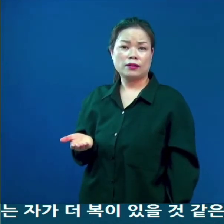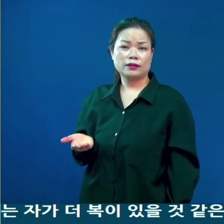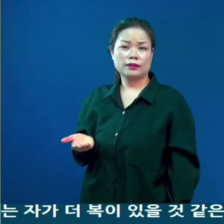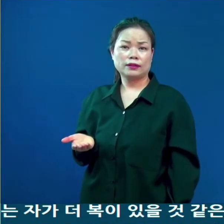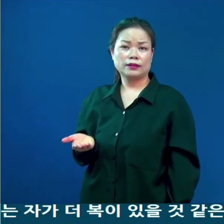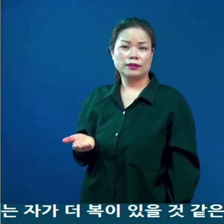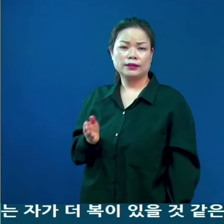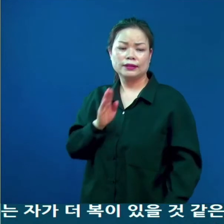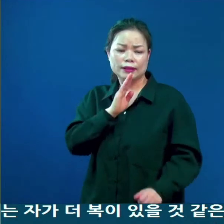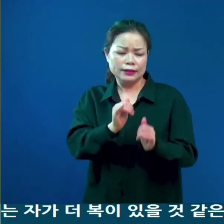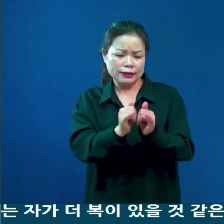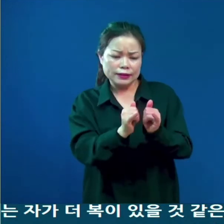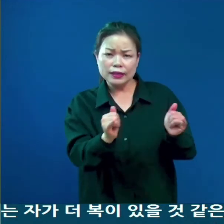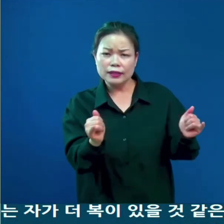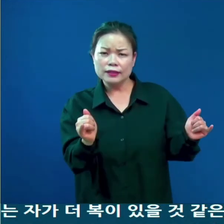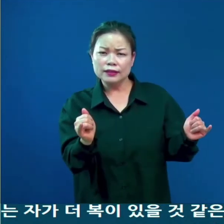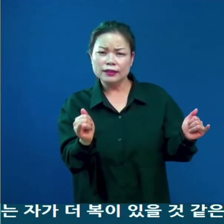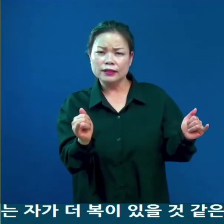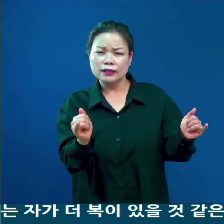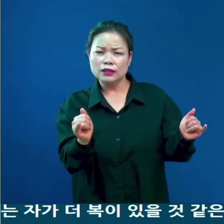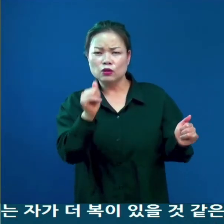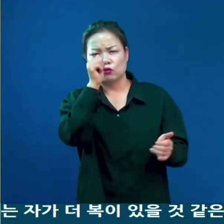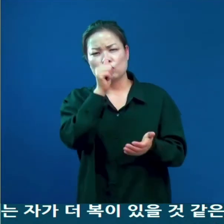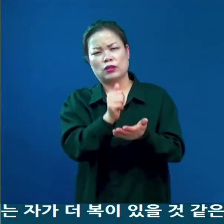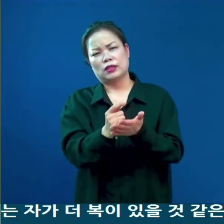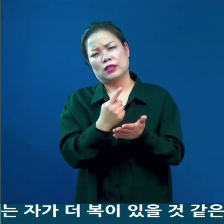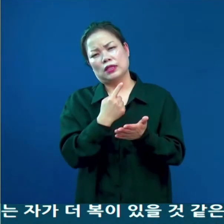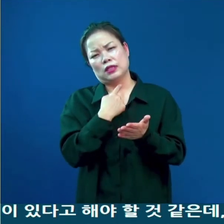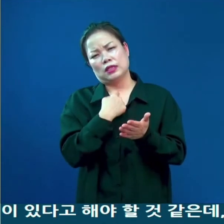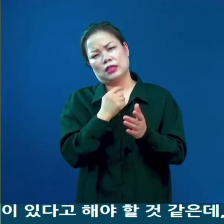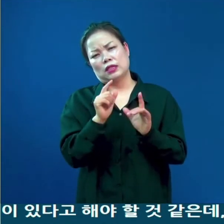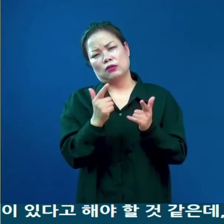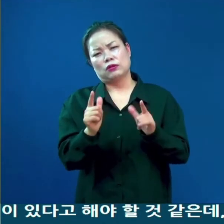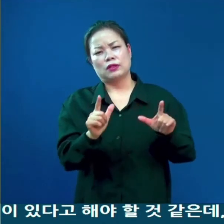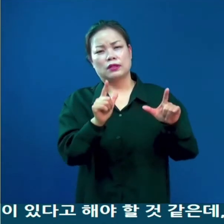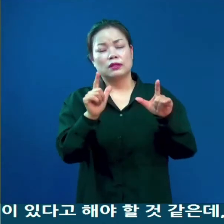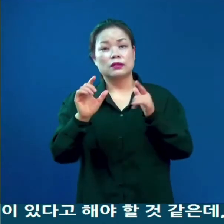사실 인간이 죄를 짓지 않고 살 수 있다면은